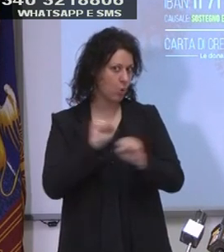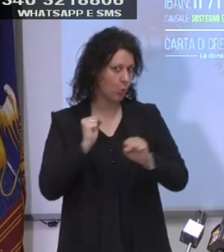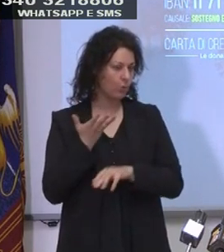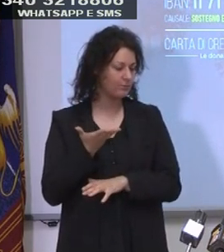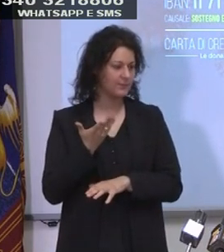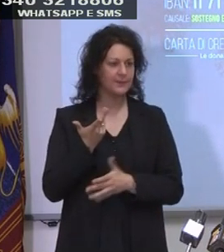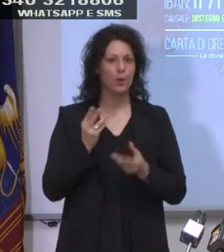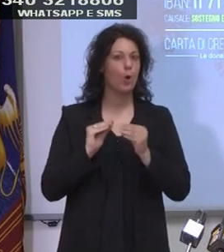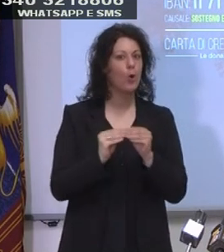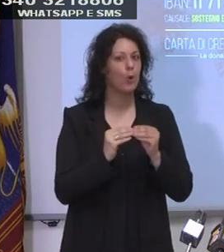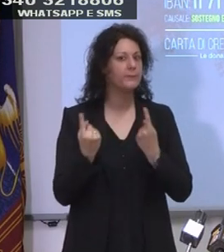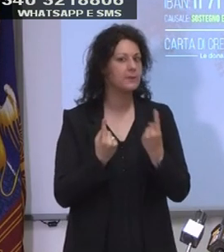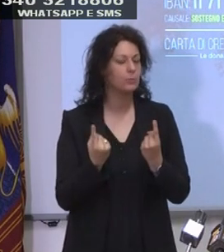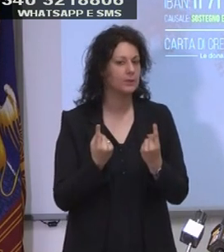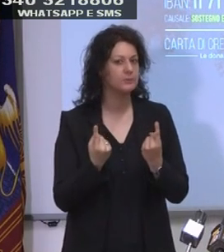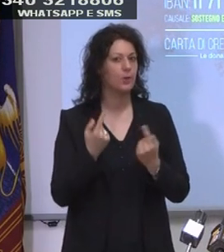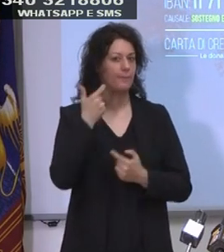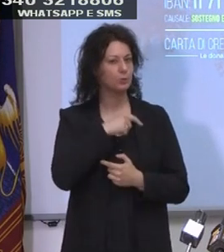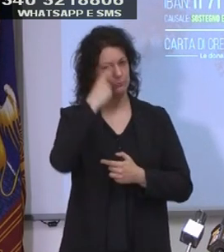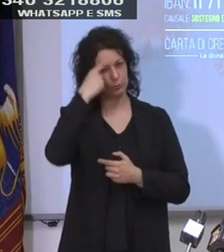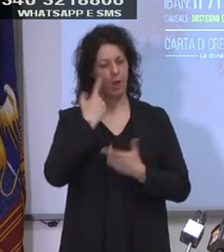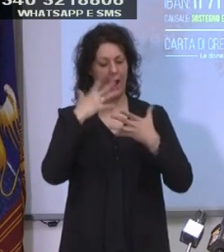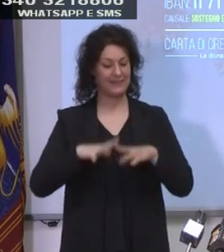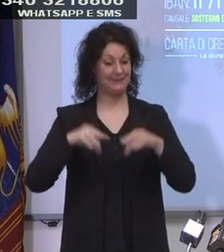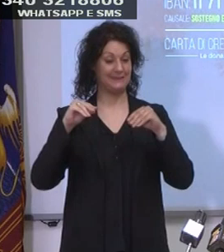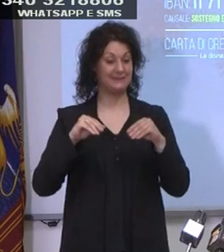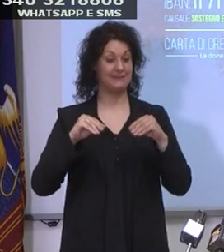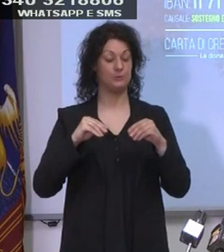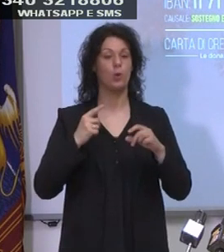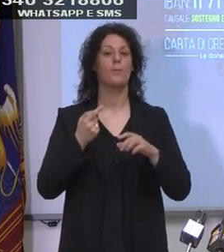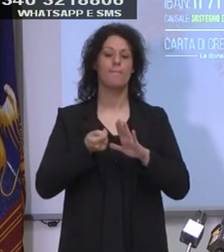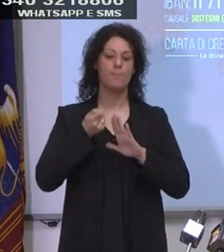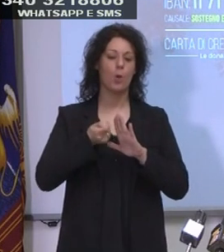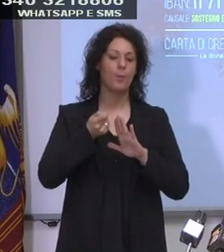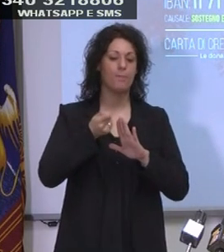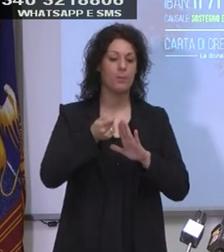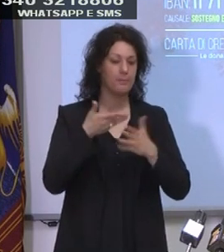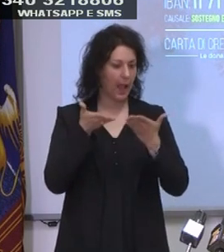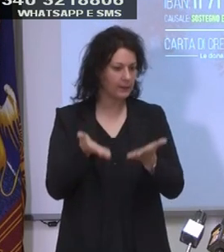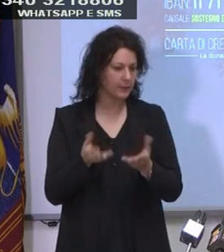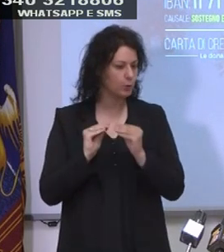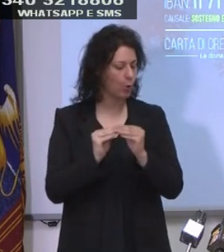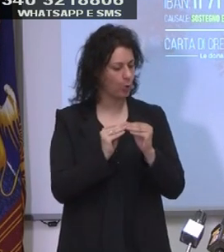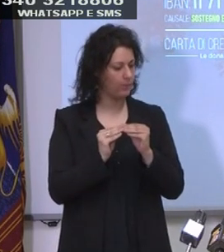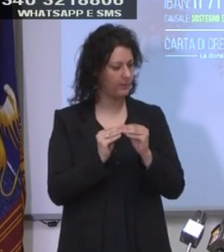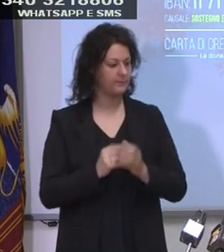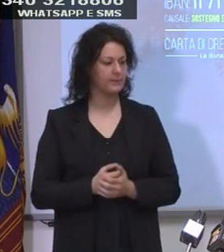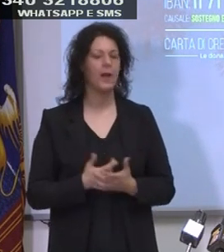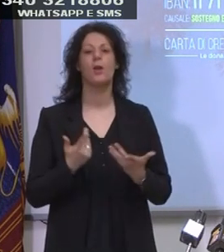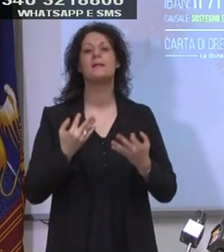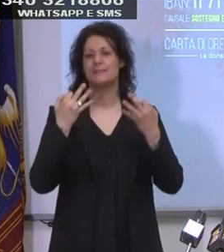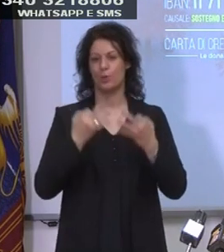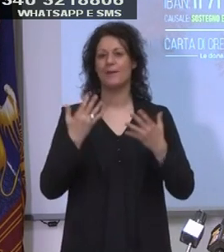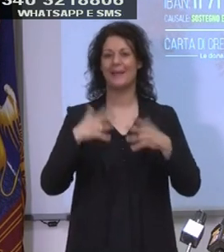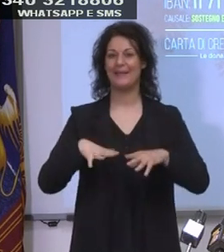So che inizialmente pian pianino i motori si sono stati riavviati lentamente, ma dovreste insomma essere... i primi giorni sono stati